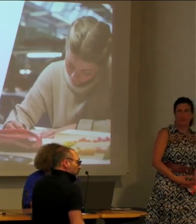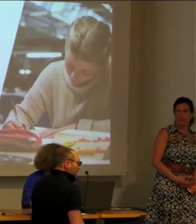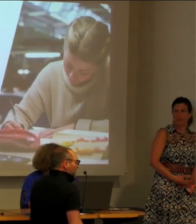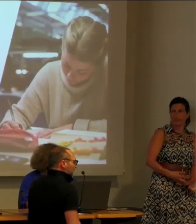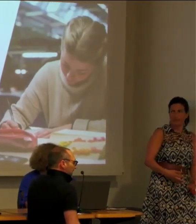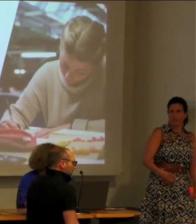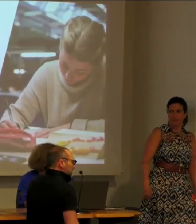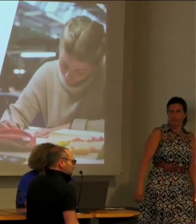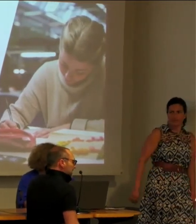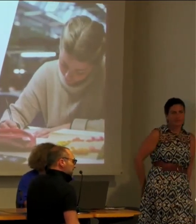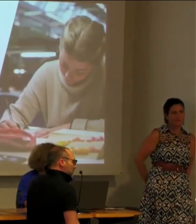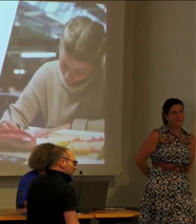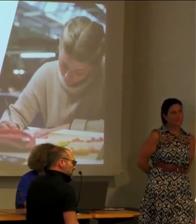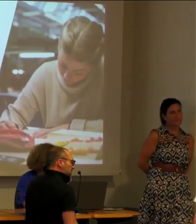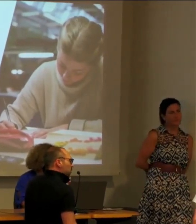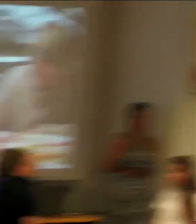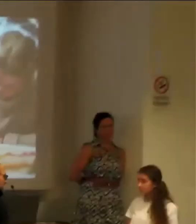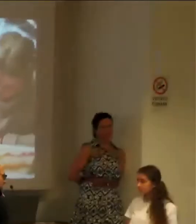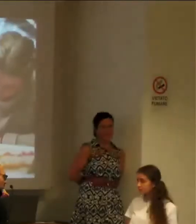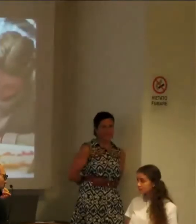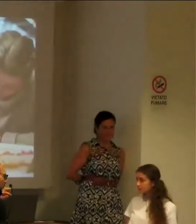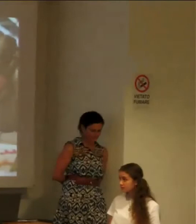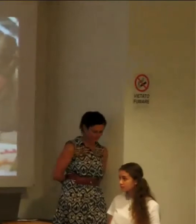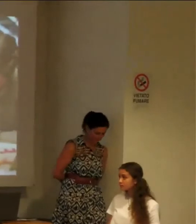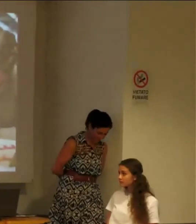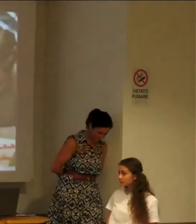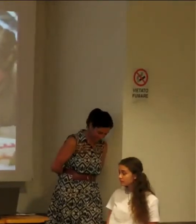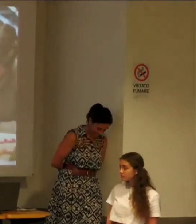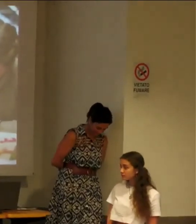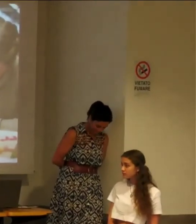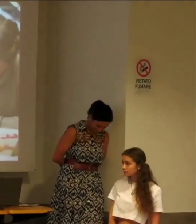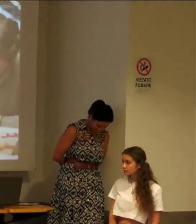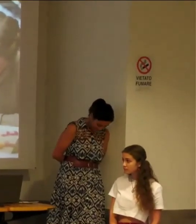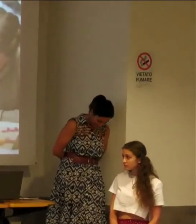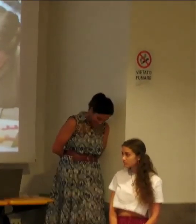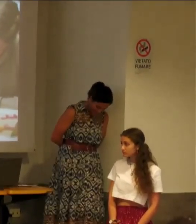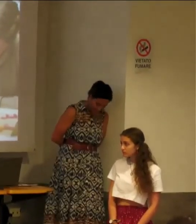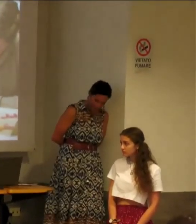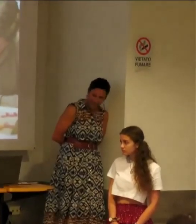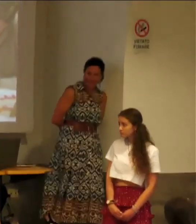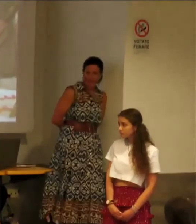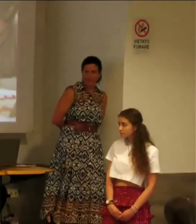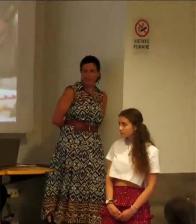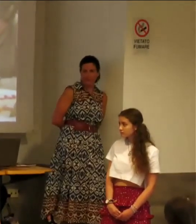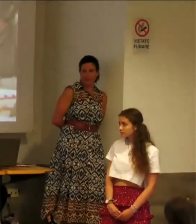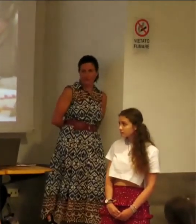sarà fondamentale perché senza quell'iscrizione, senza lo svolgimento del test, che non è